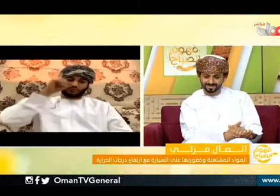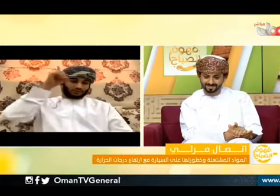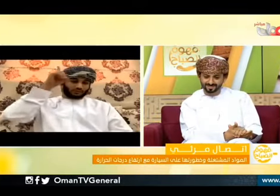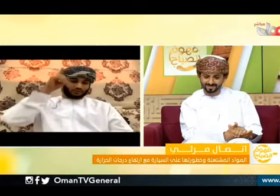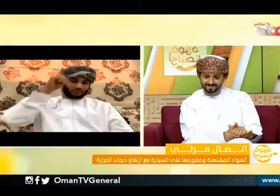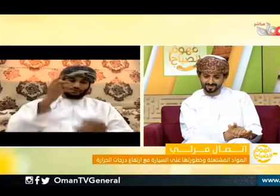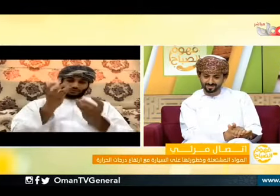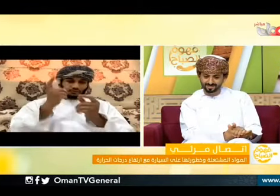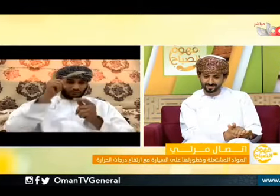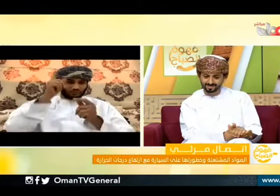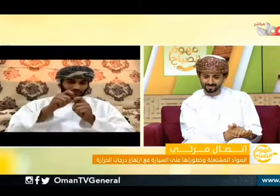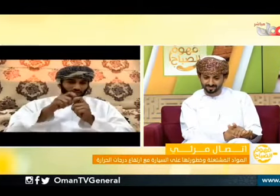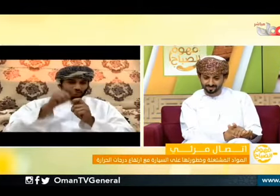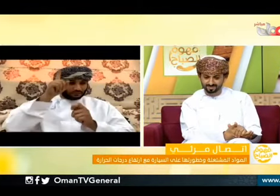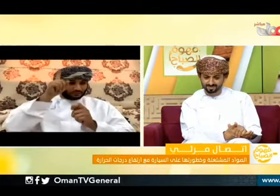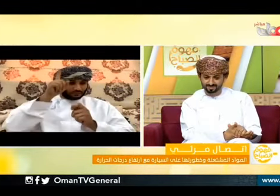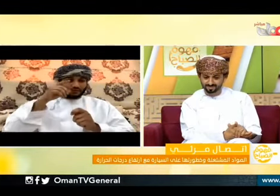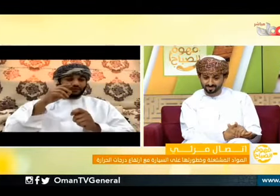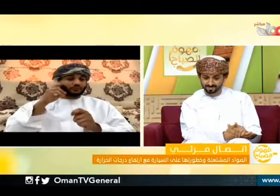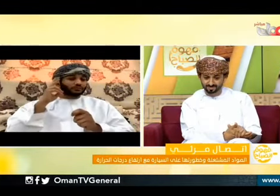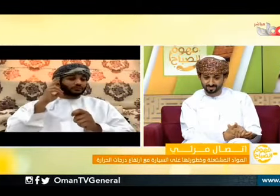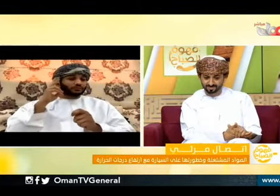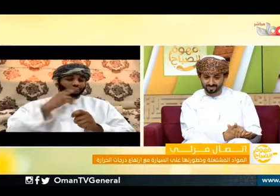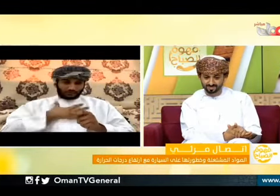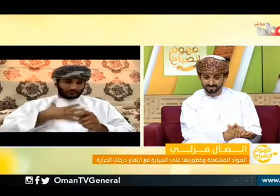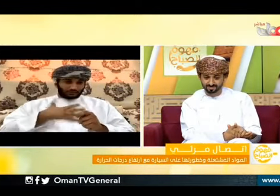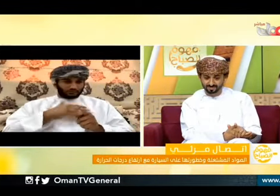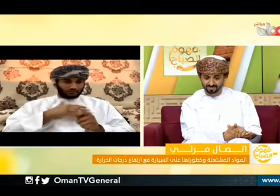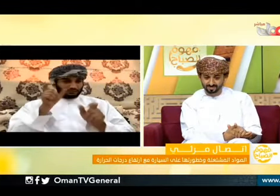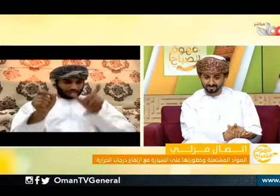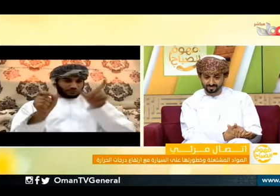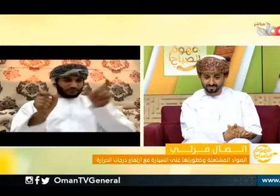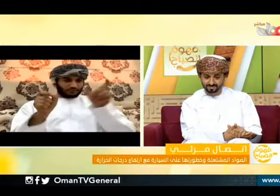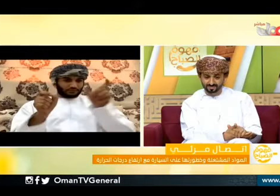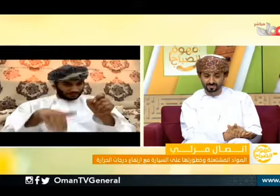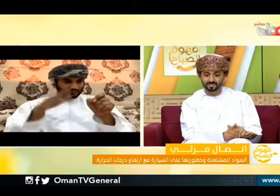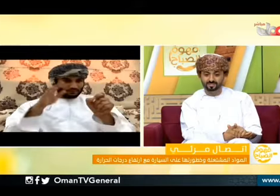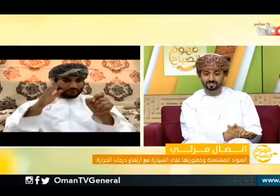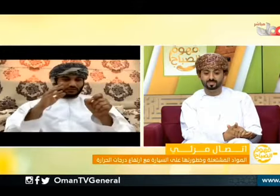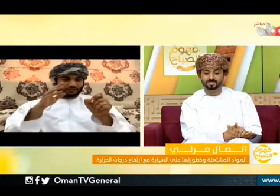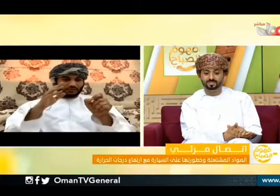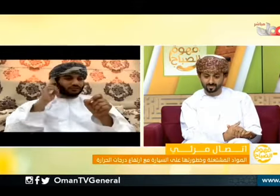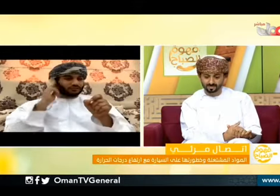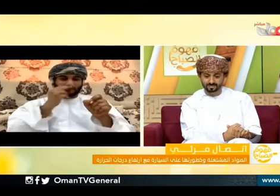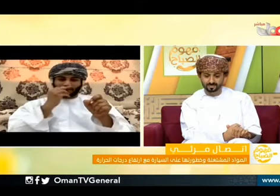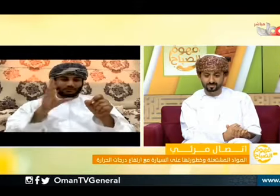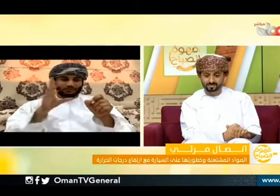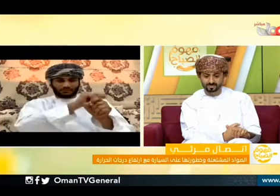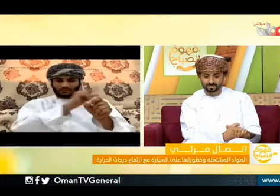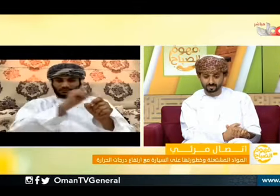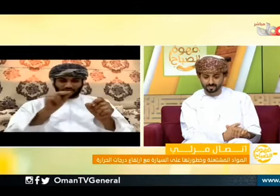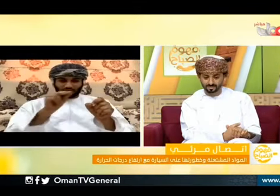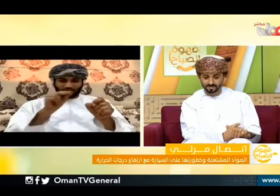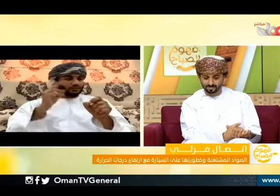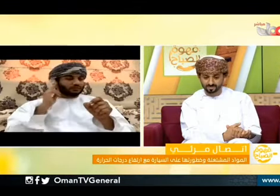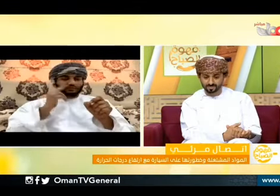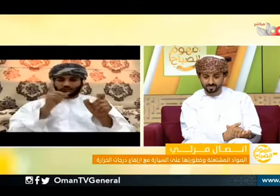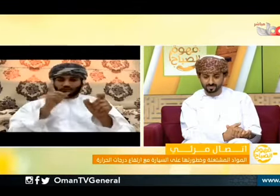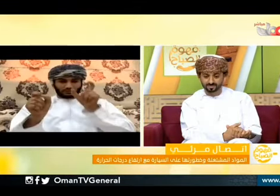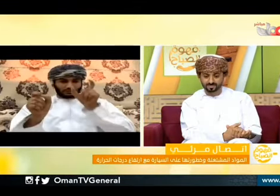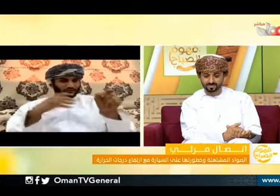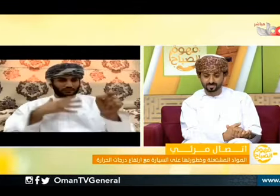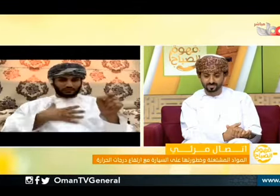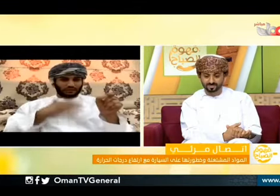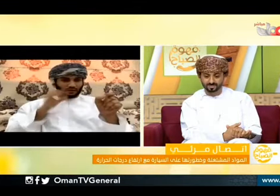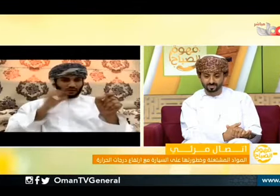الحمد لله رب العالمين، يعني هذا انه الله سبحانه وتعالى اعطانا هذه، احنا نقدر نحس على انه